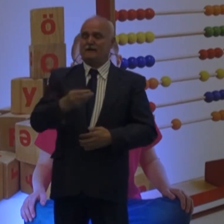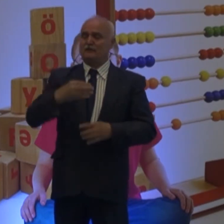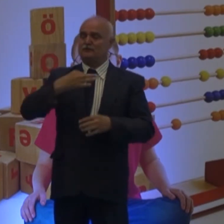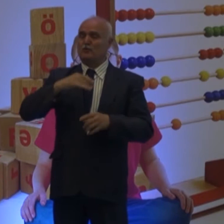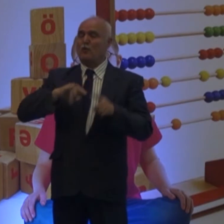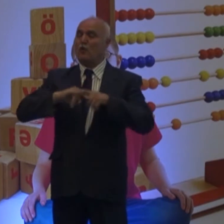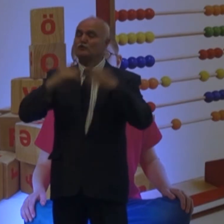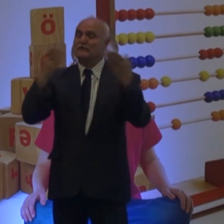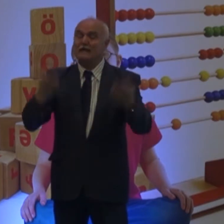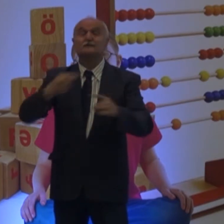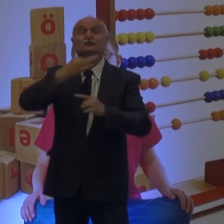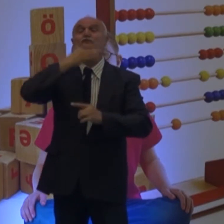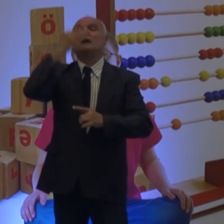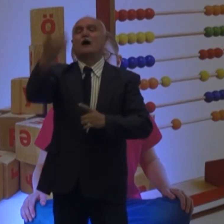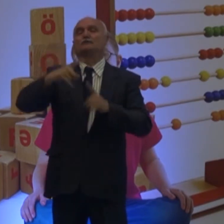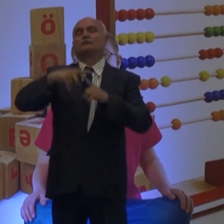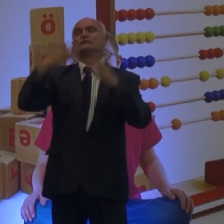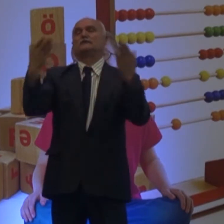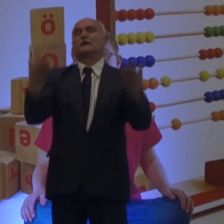teşekkür ediyorum.